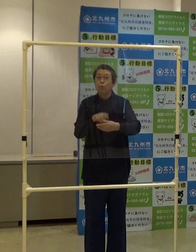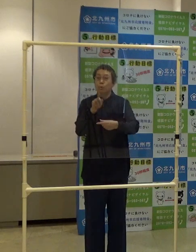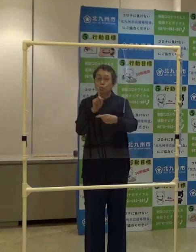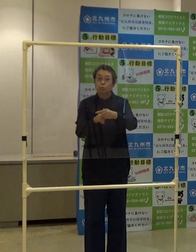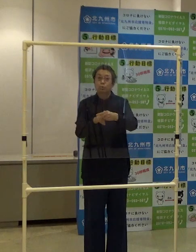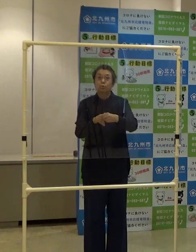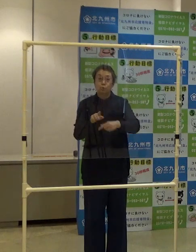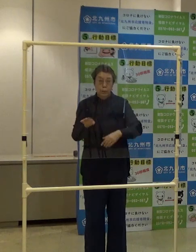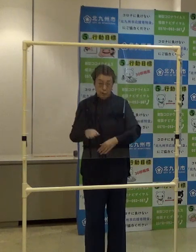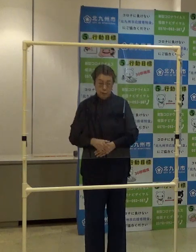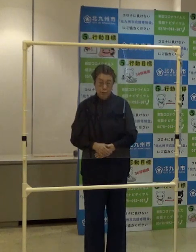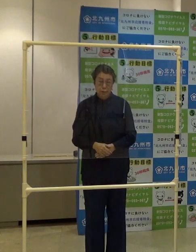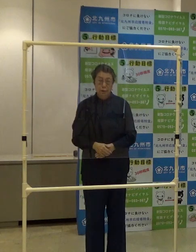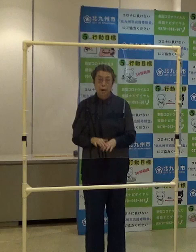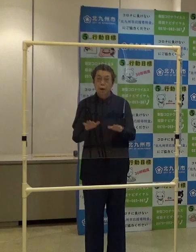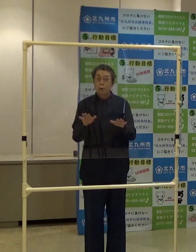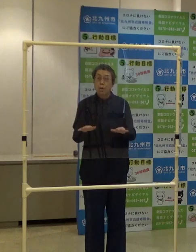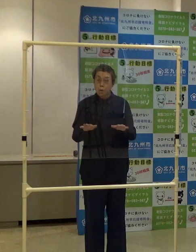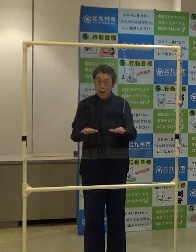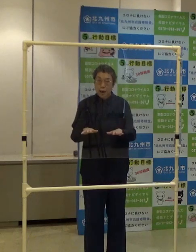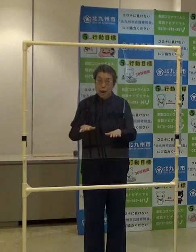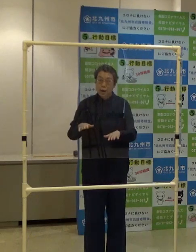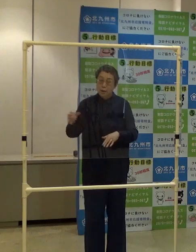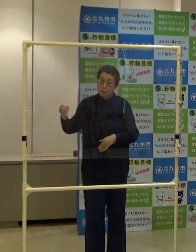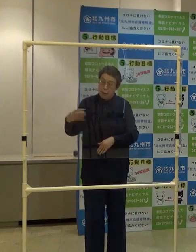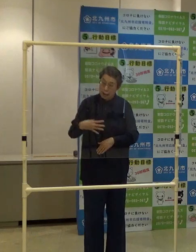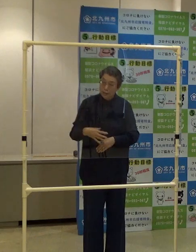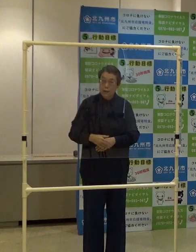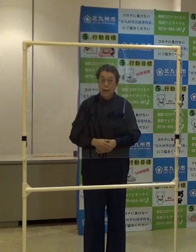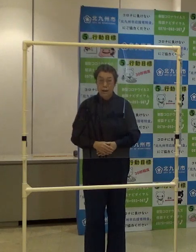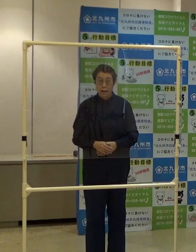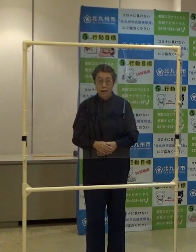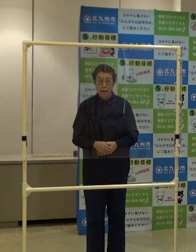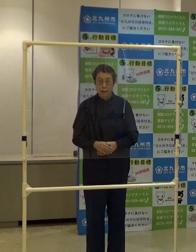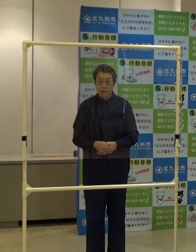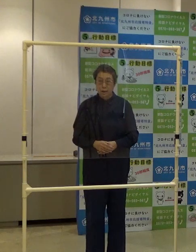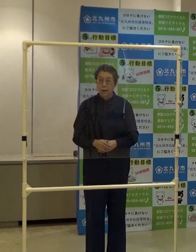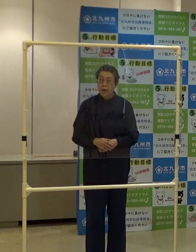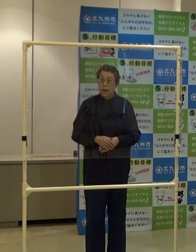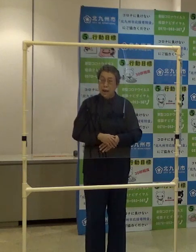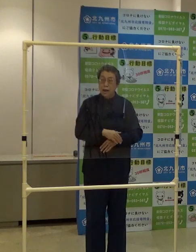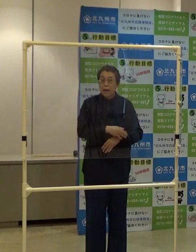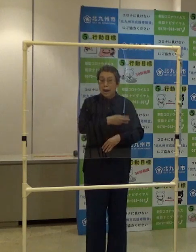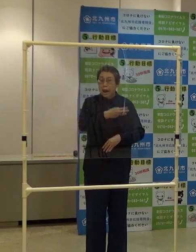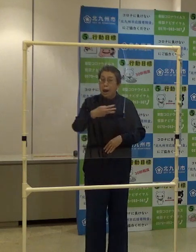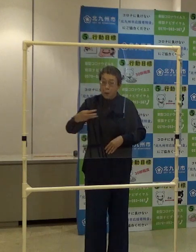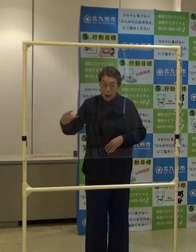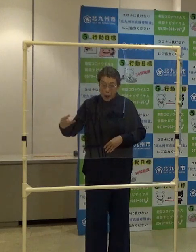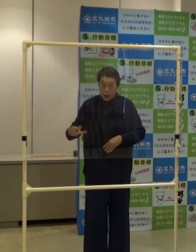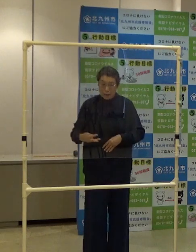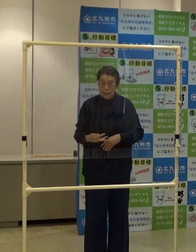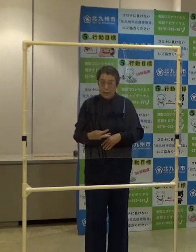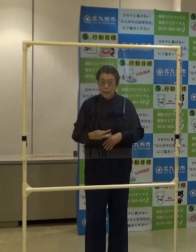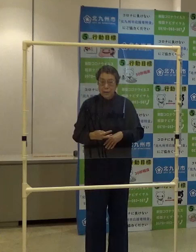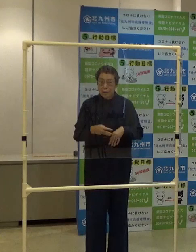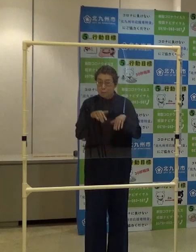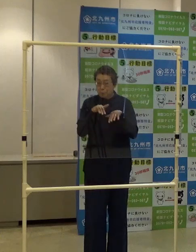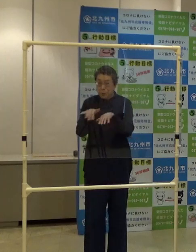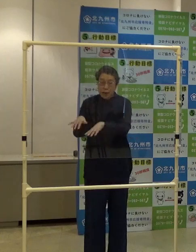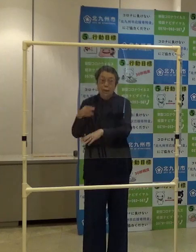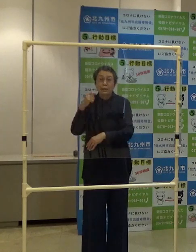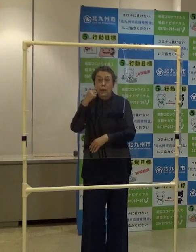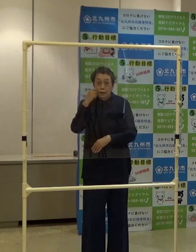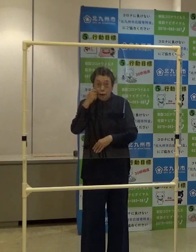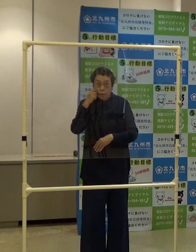したがいまして、今回今お話に出たような内水による、まあ、氾濫という現象